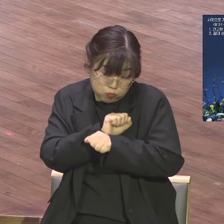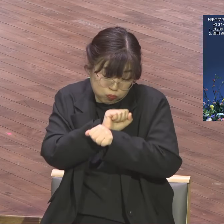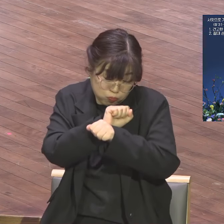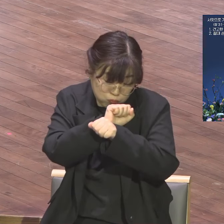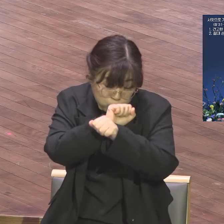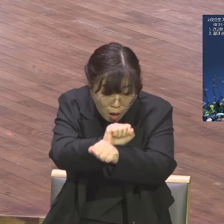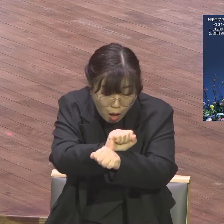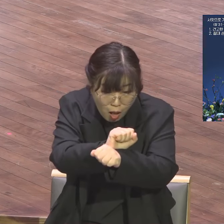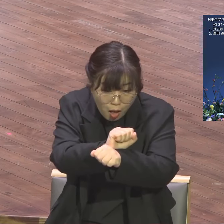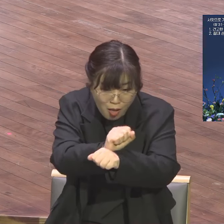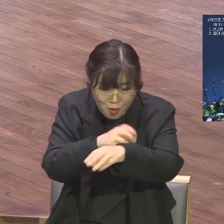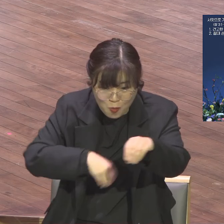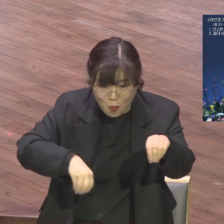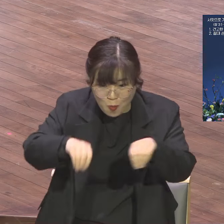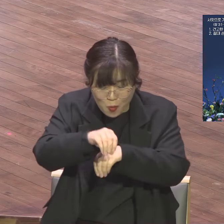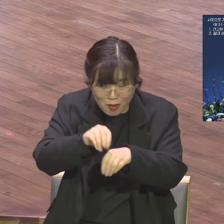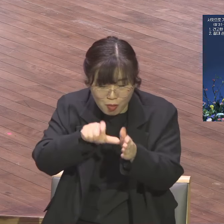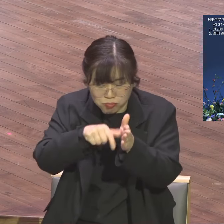목동에서 왕으로